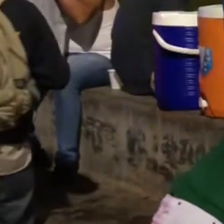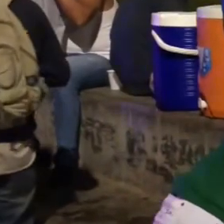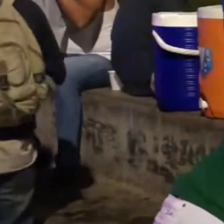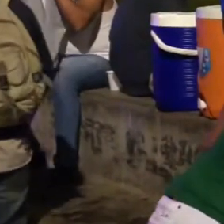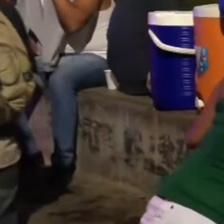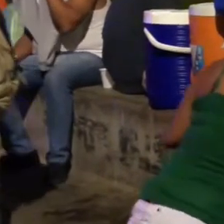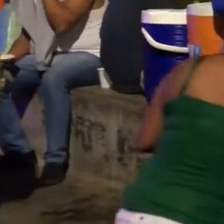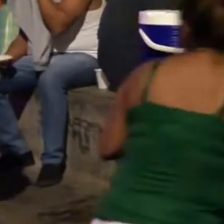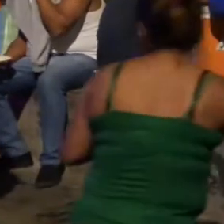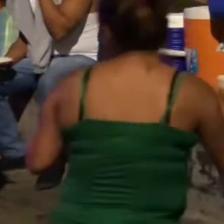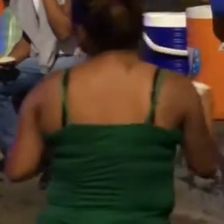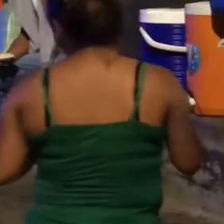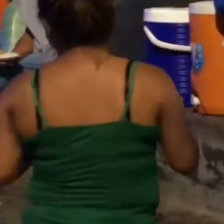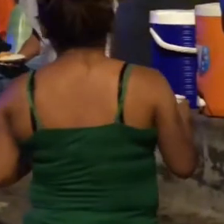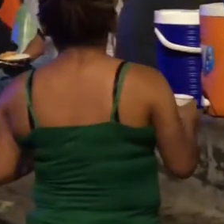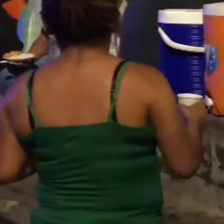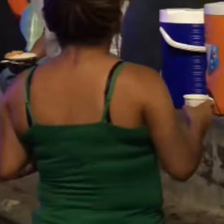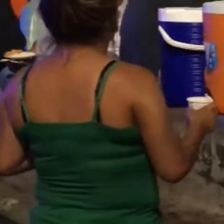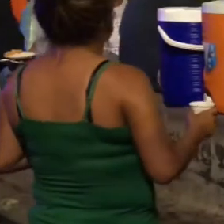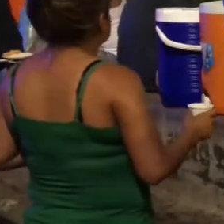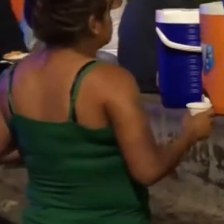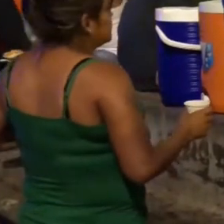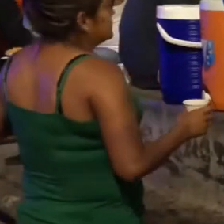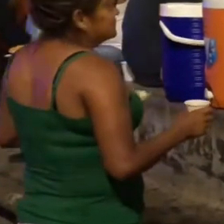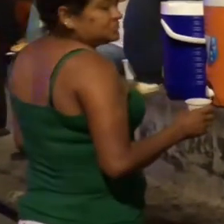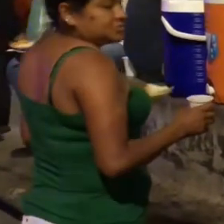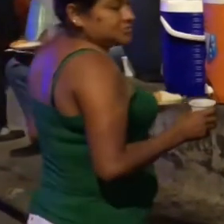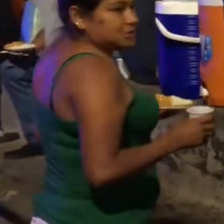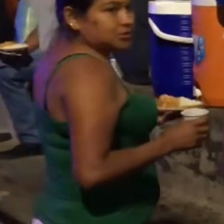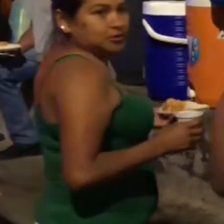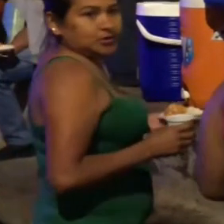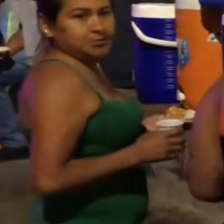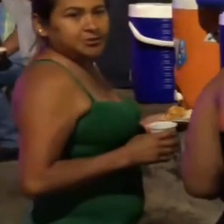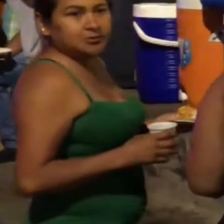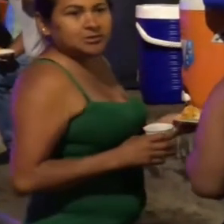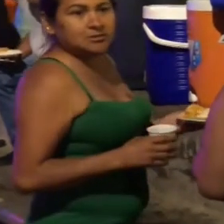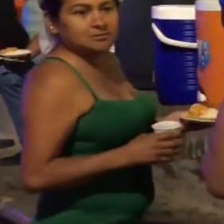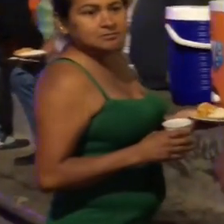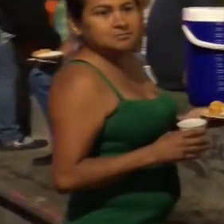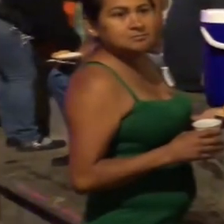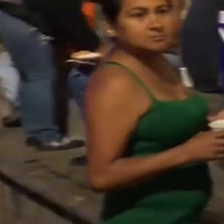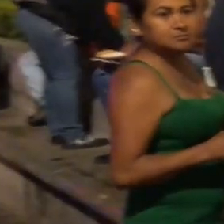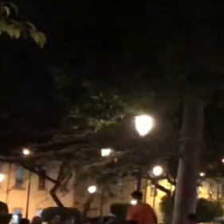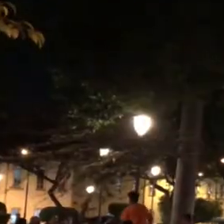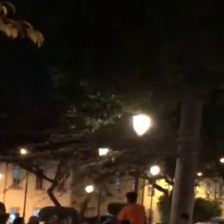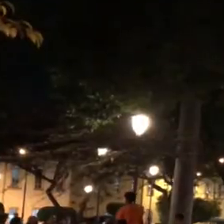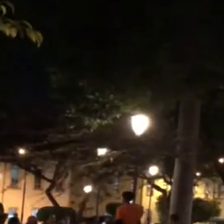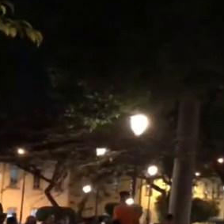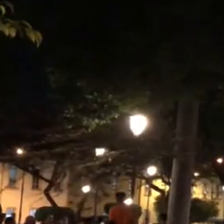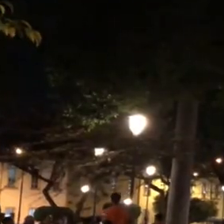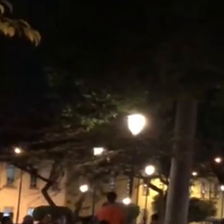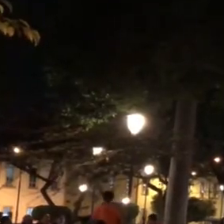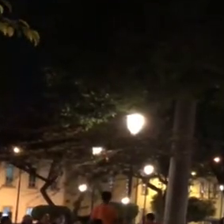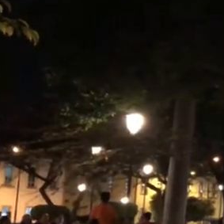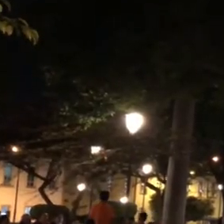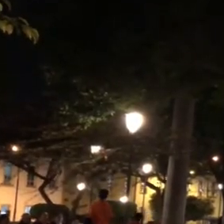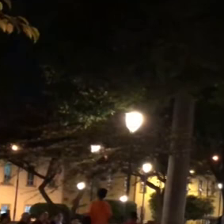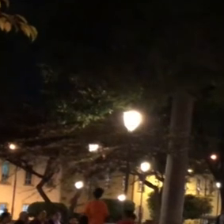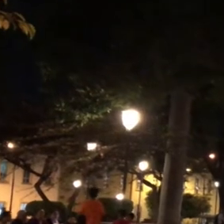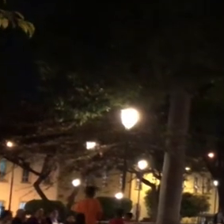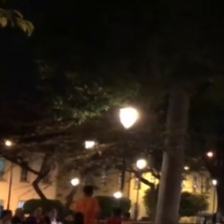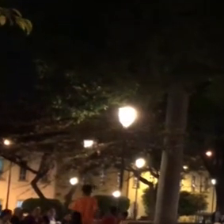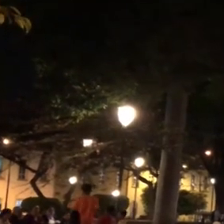son los dos albergues que tenemos en este momento, que tienen todas las condiciones para atender a más de 2.000 personas. ¿Qué es lo que estamos solicitando? Ya tenemos